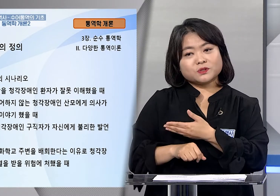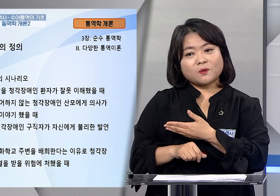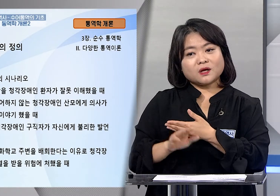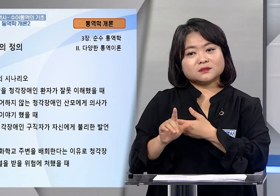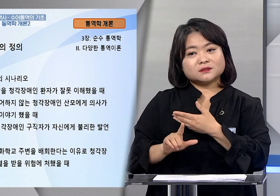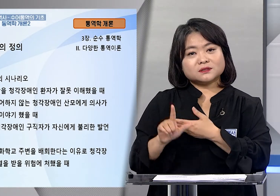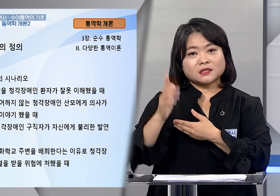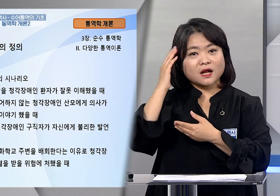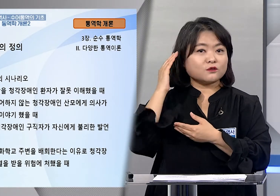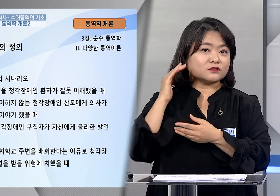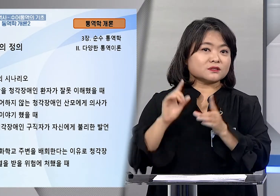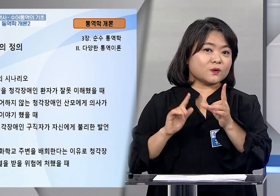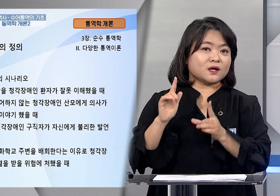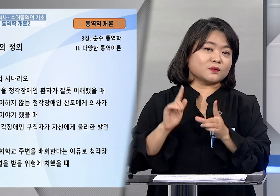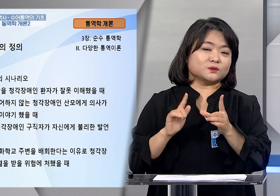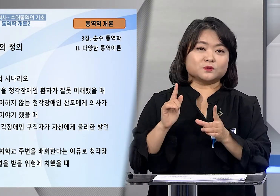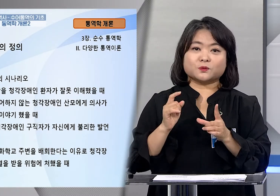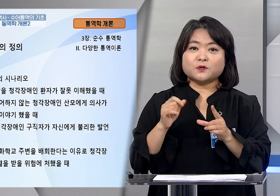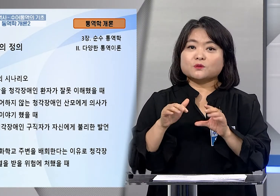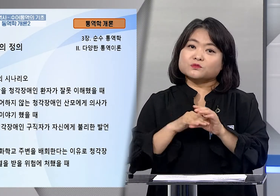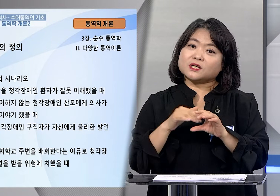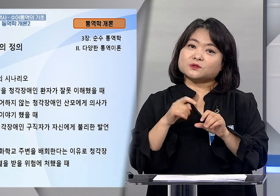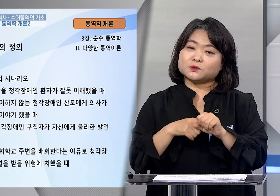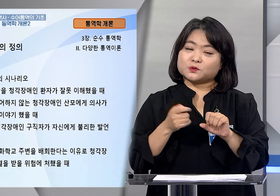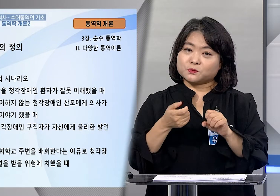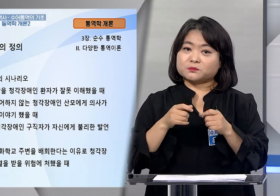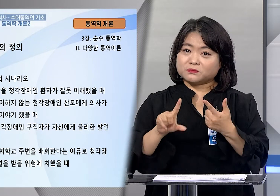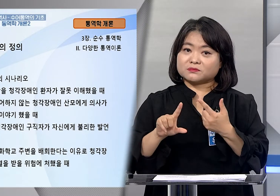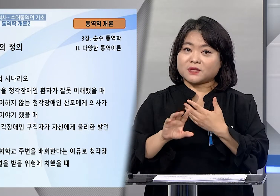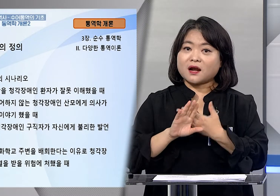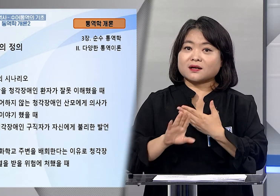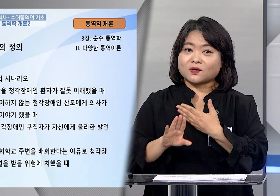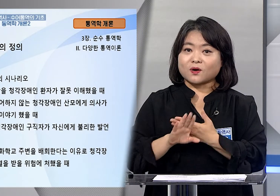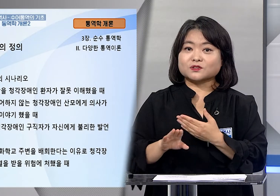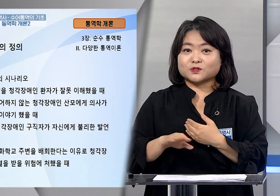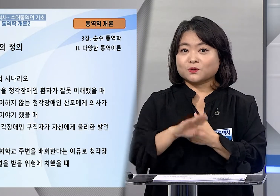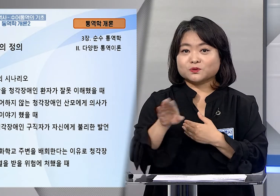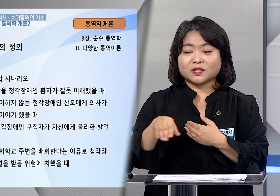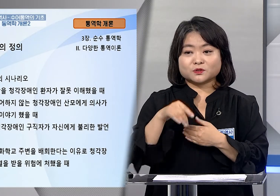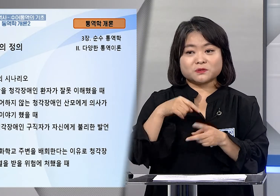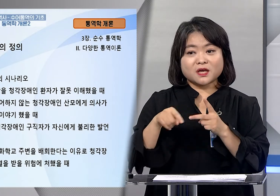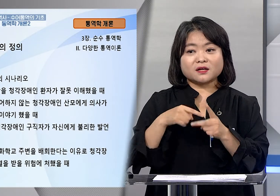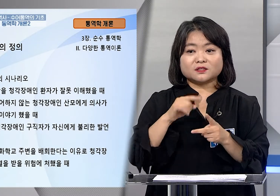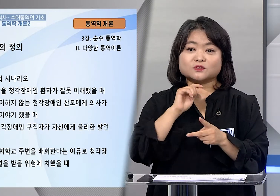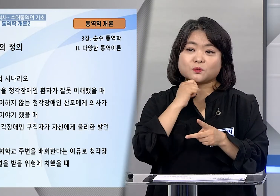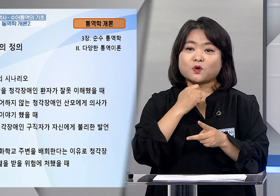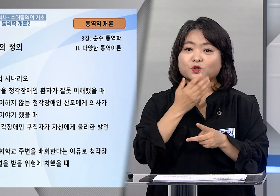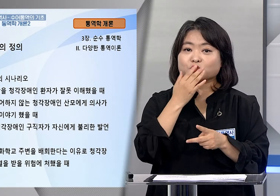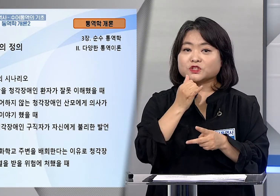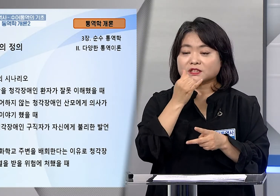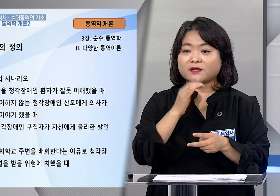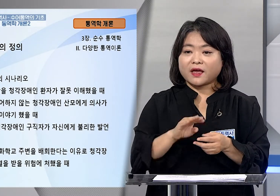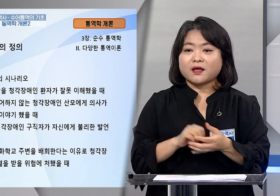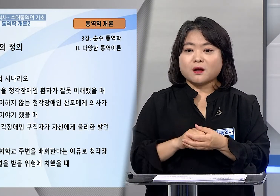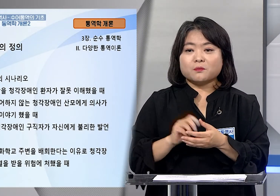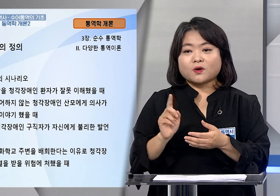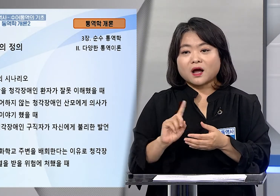상황은 사실 한국의 상황하고는 좀 문화적으로 좀 달라서 그렇죠? 우리가 좀 이해하기는 좀 어려울 수 있는데 뭔가